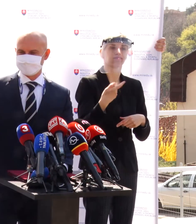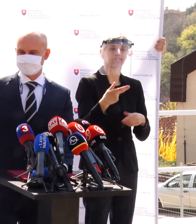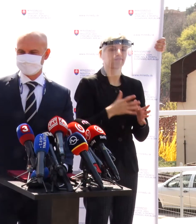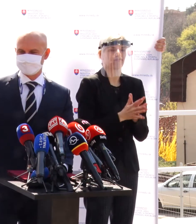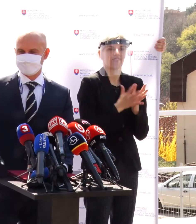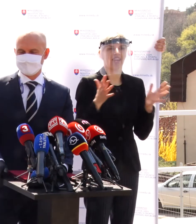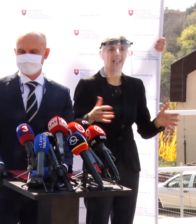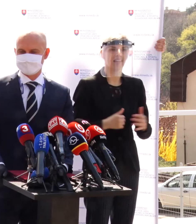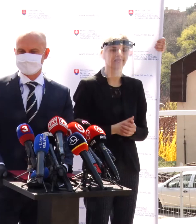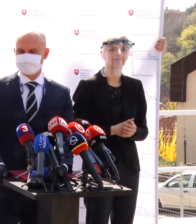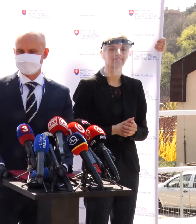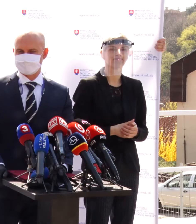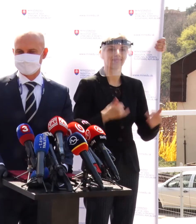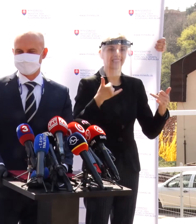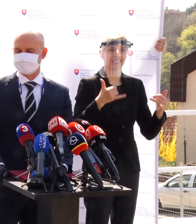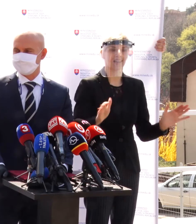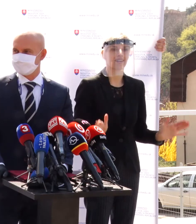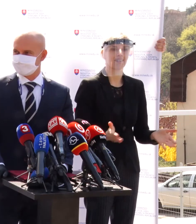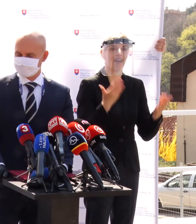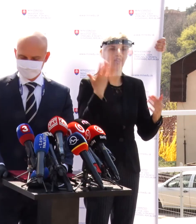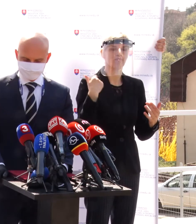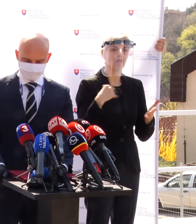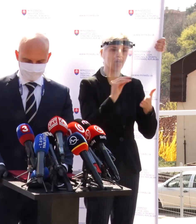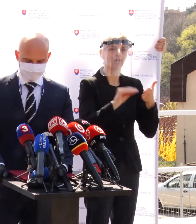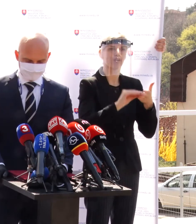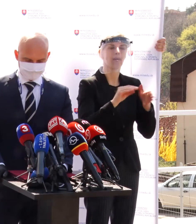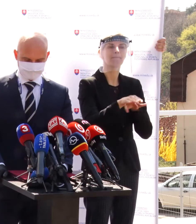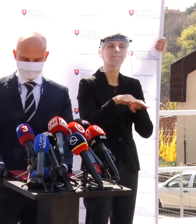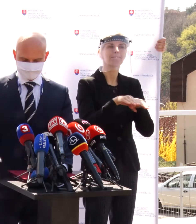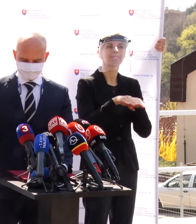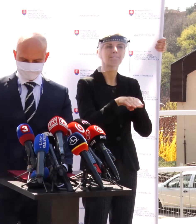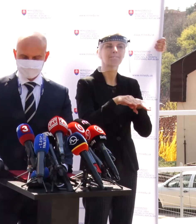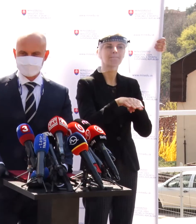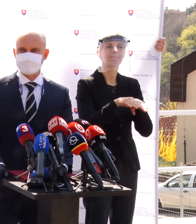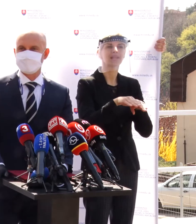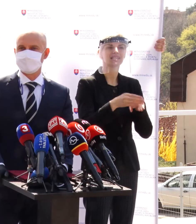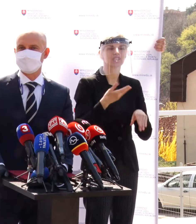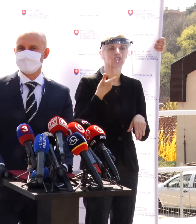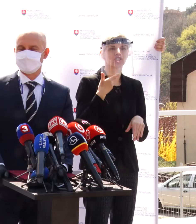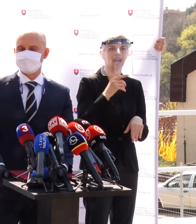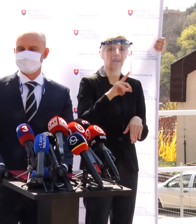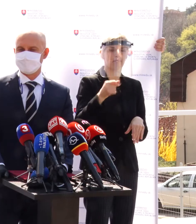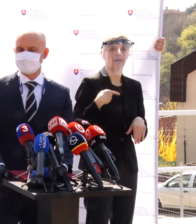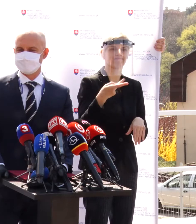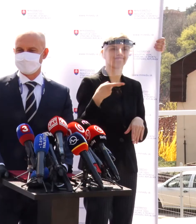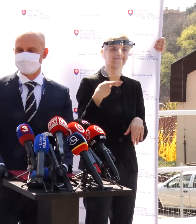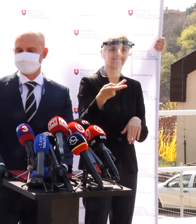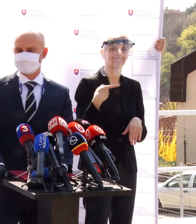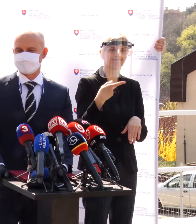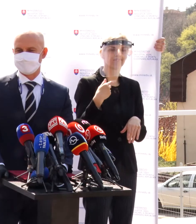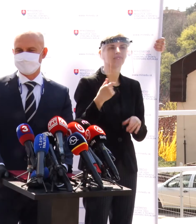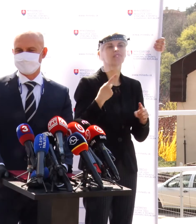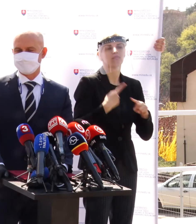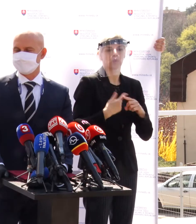Musím povedať, že dnes ráno som si aj písal s pánom ministrom, kolegom z Českej republiky. Máme si popoludní